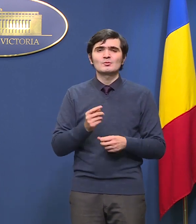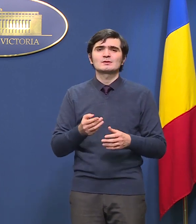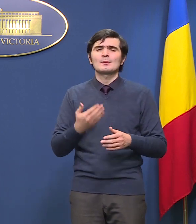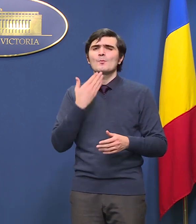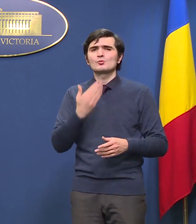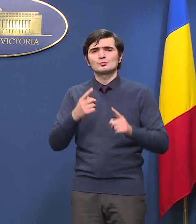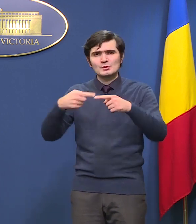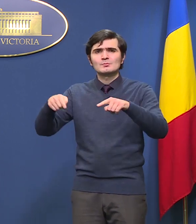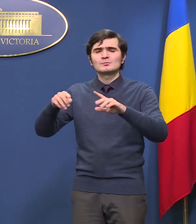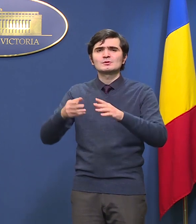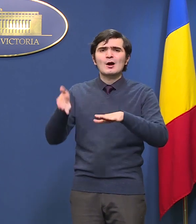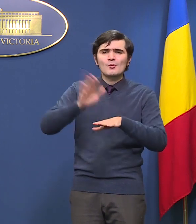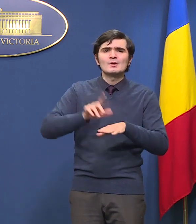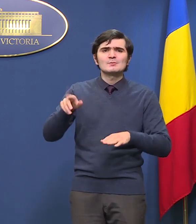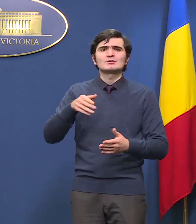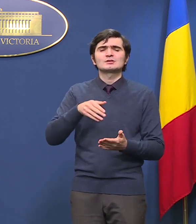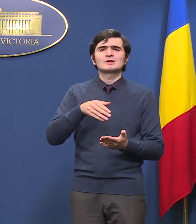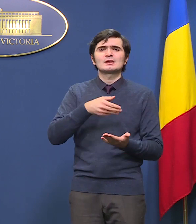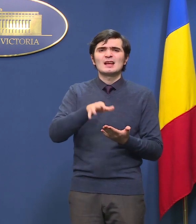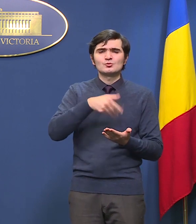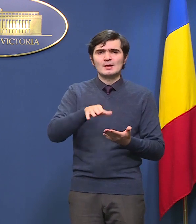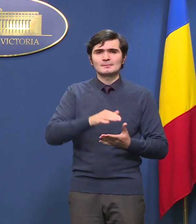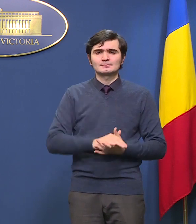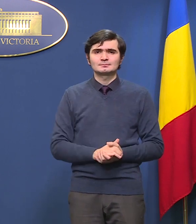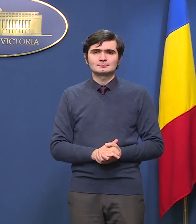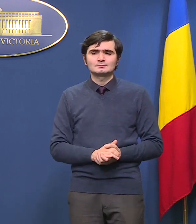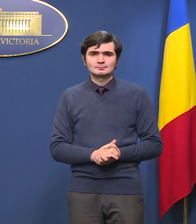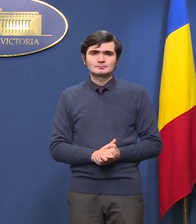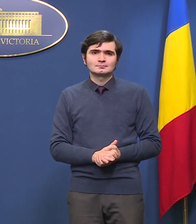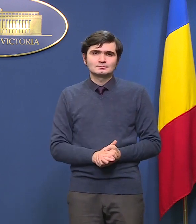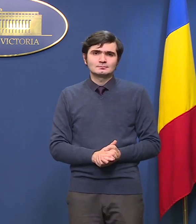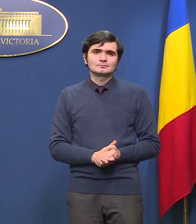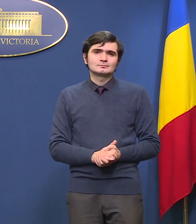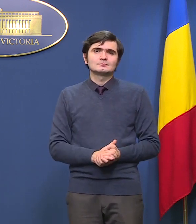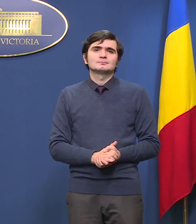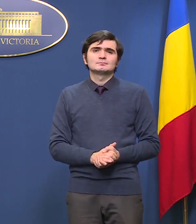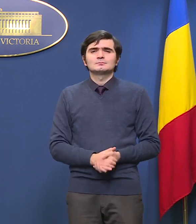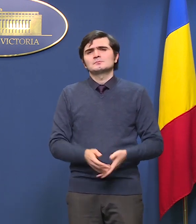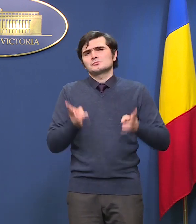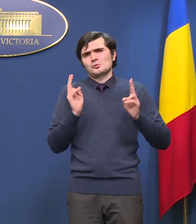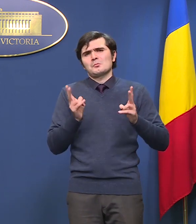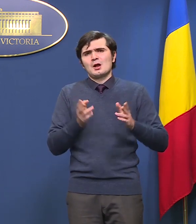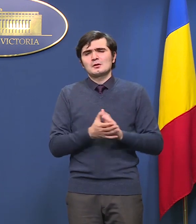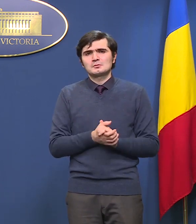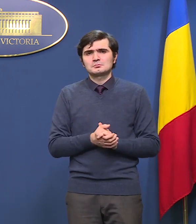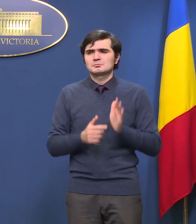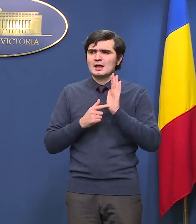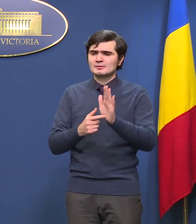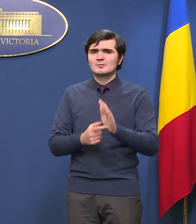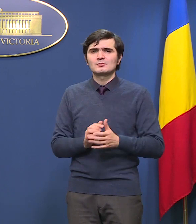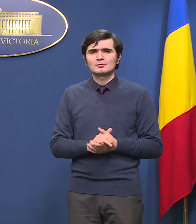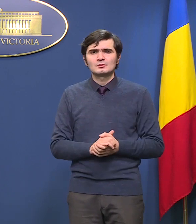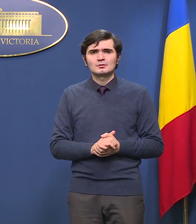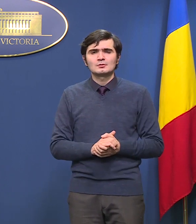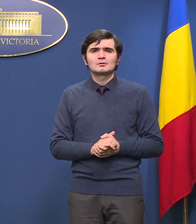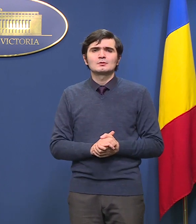plus măsurile pe care le-am luat de susținerea angajaților și angajatorilor. Evident, de exemplu, am creat